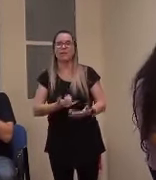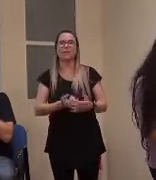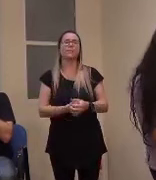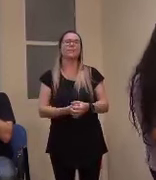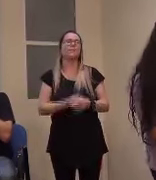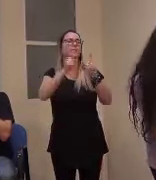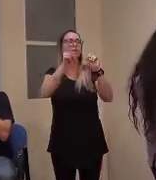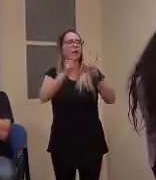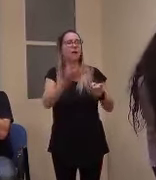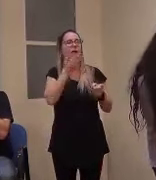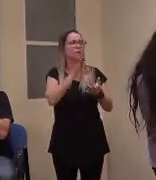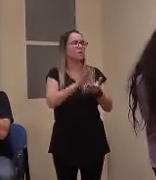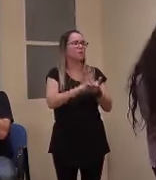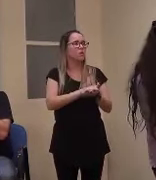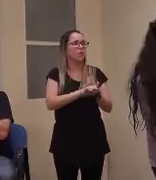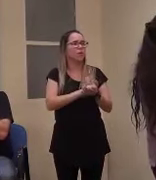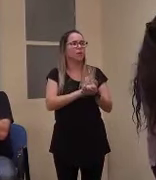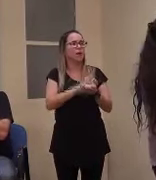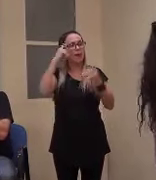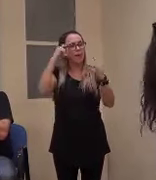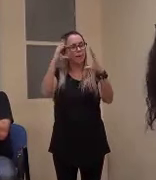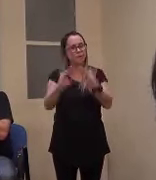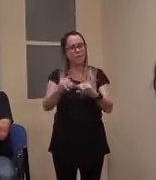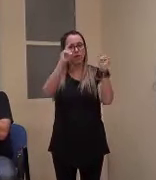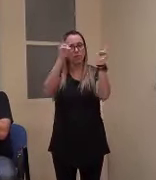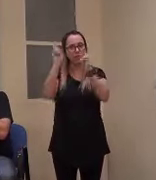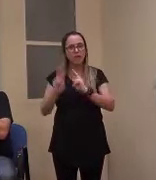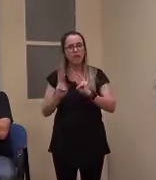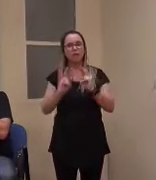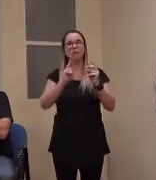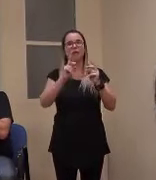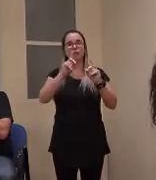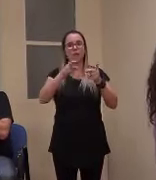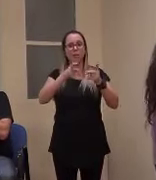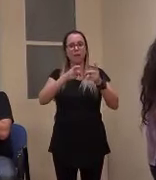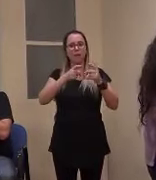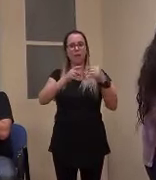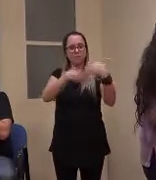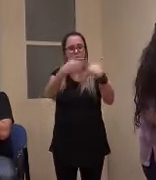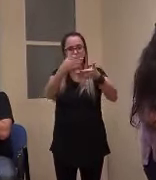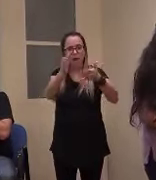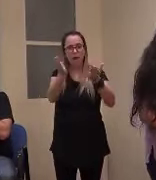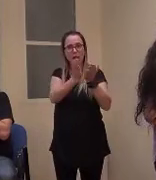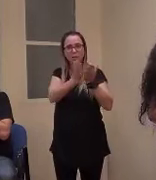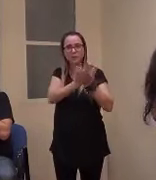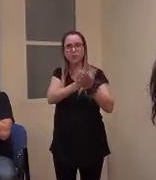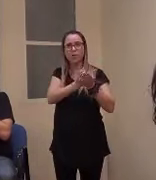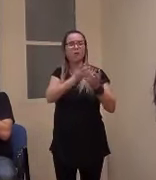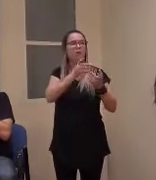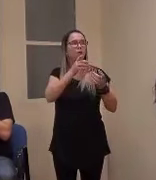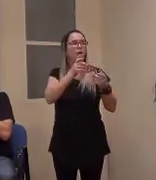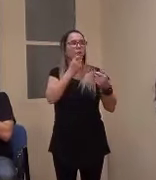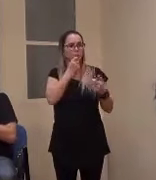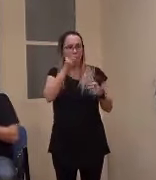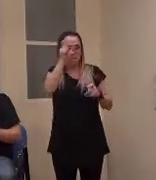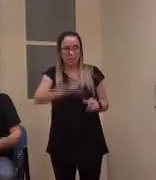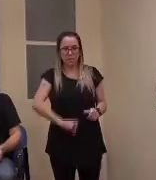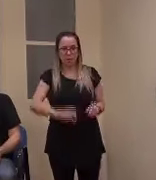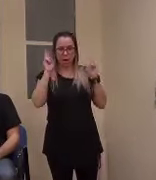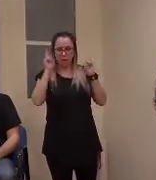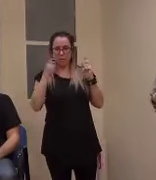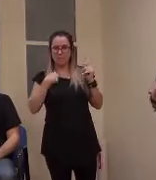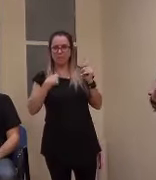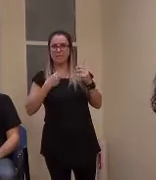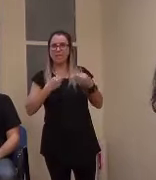también hablamos de las capacidades de los docentes de la información de esta recurrencia de parados